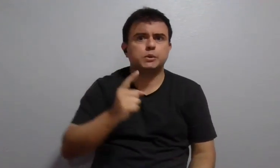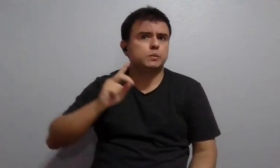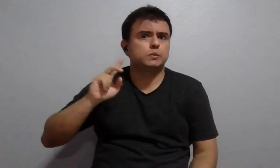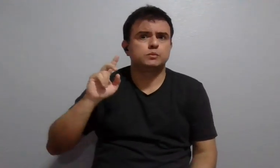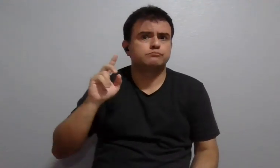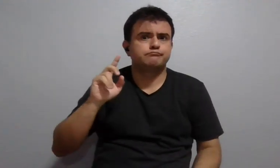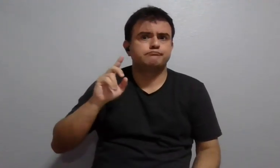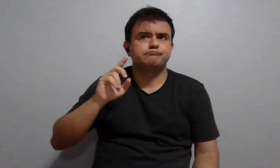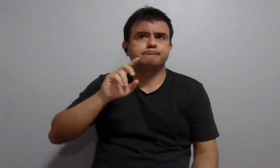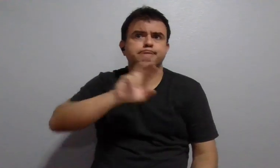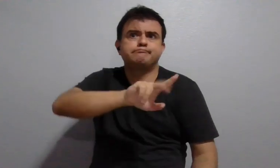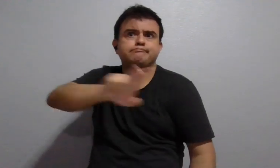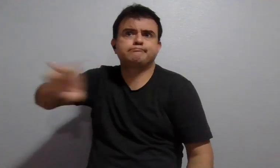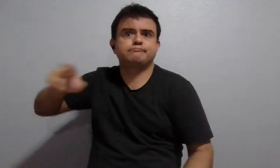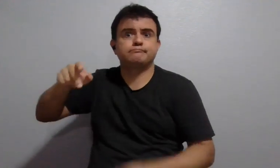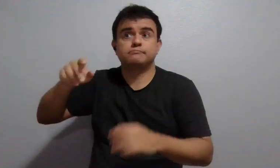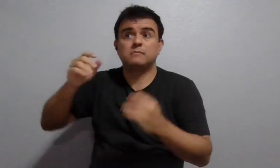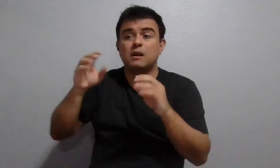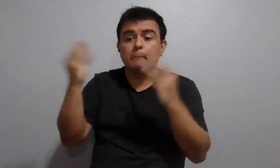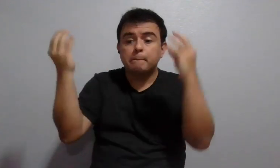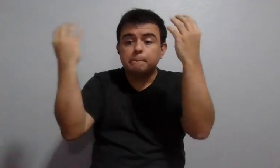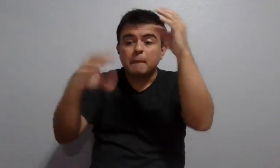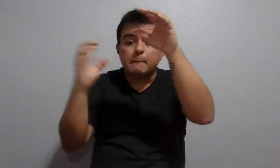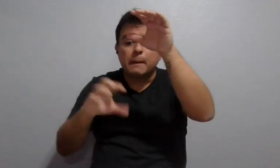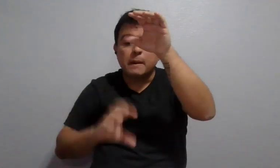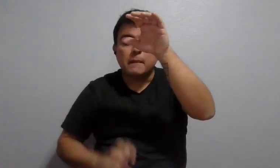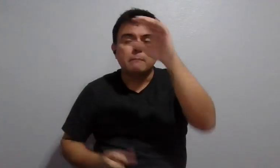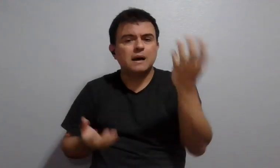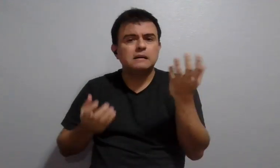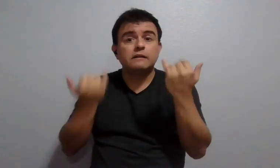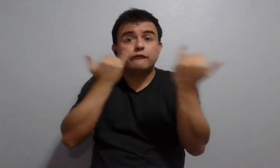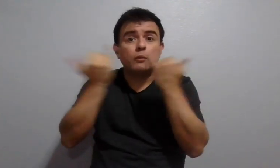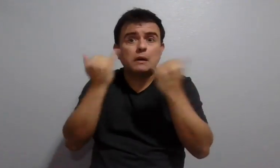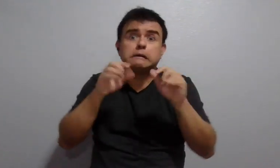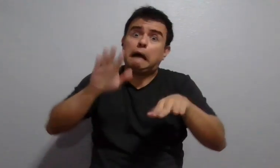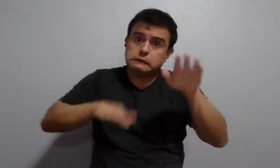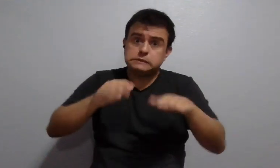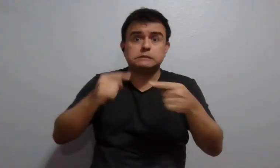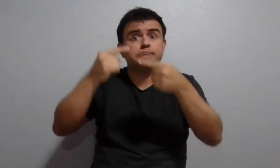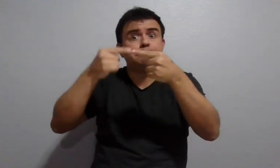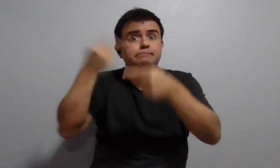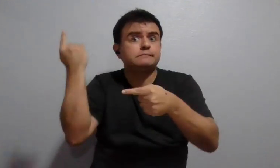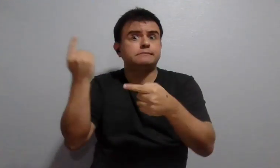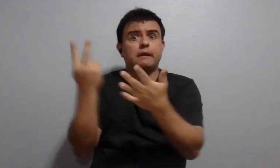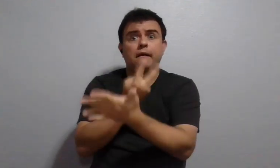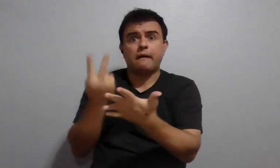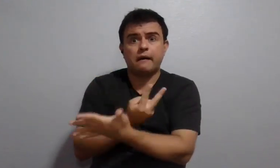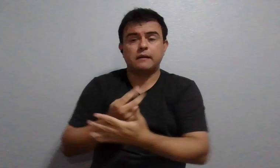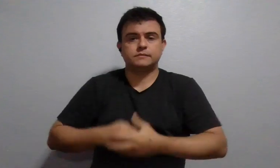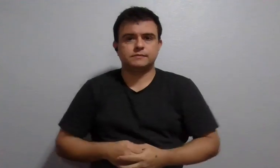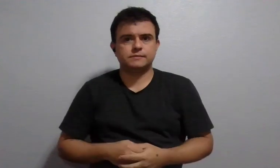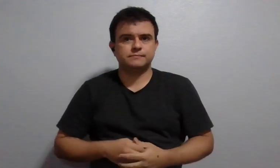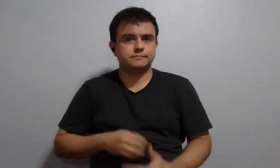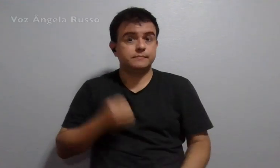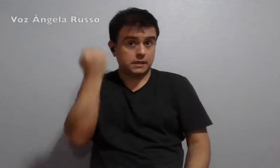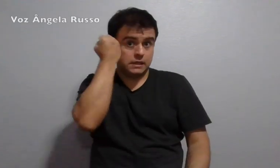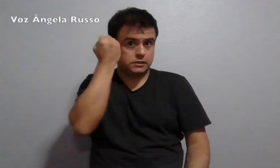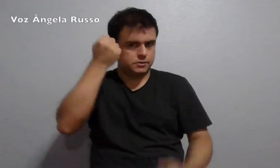todo o tipo de informações, até mesmo incorretas. No primeiro momento, quando eu e o Luiz Daniel, né,